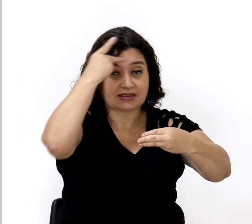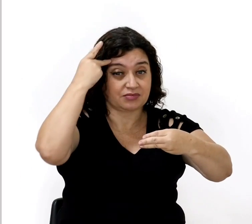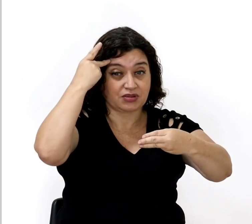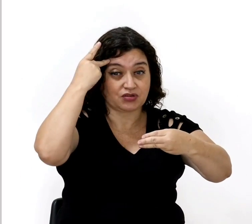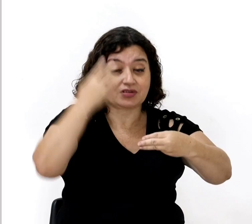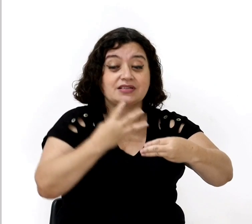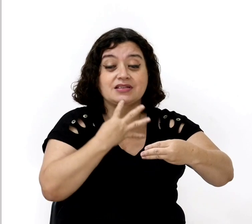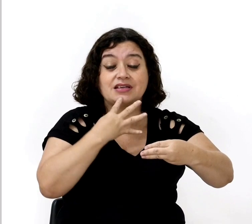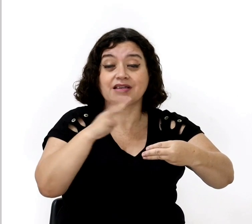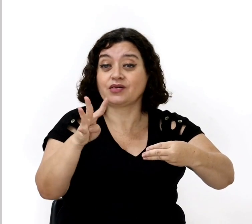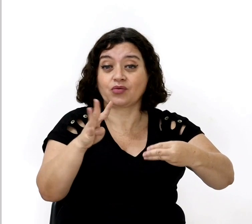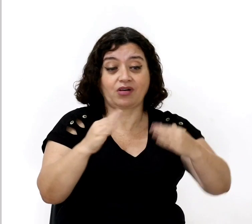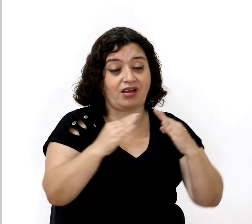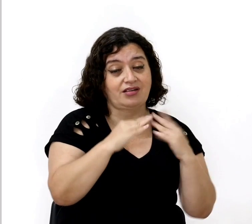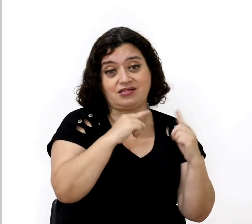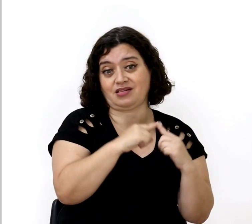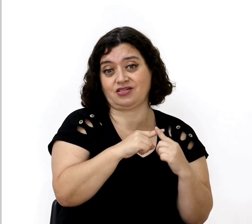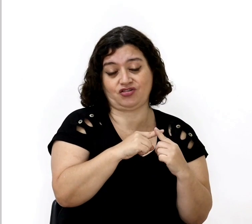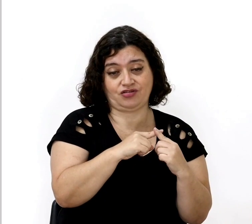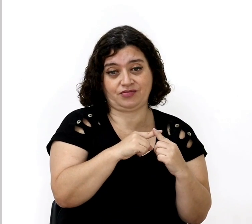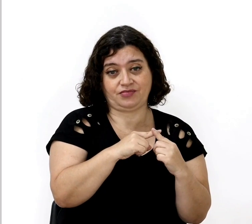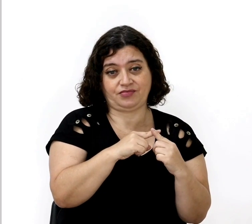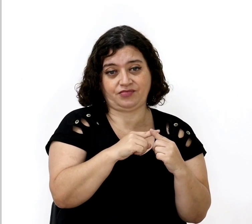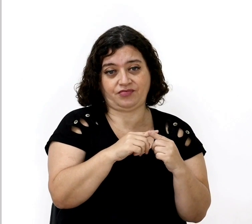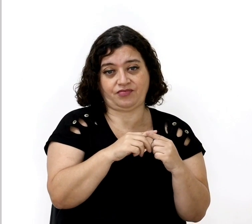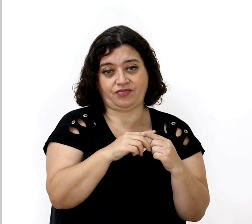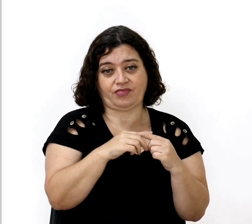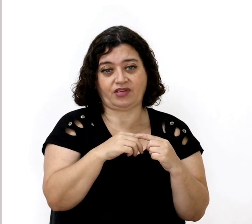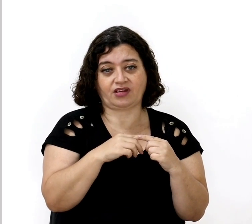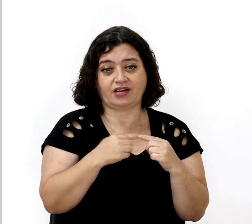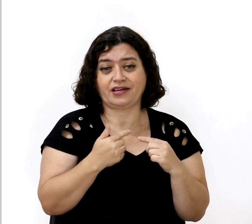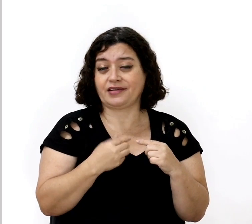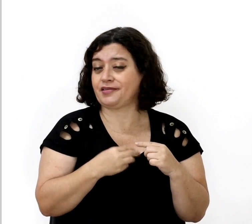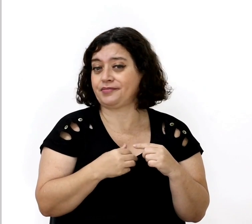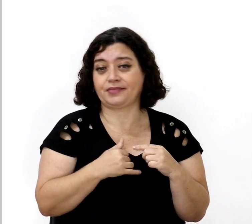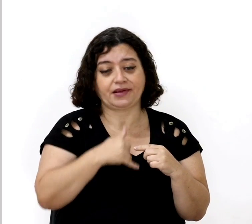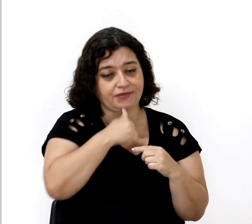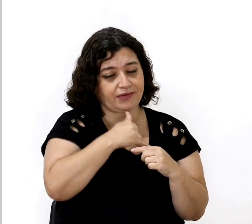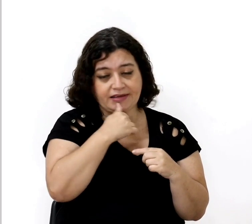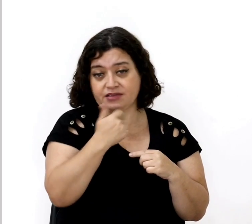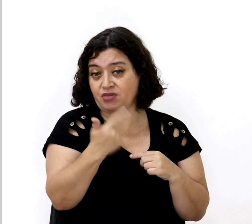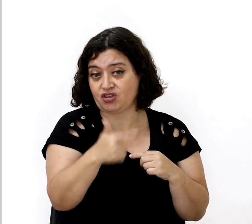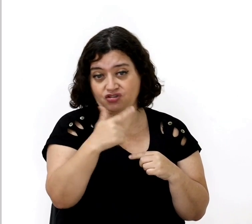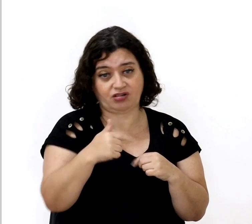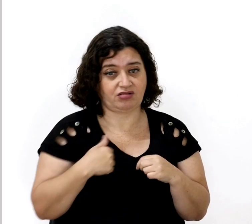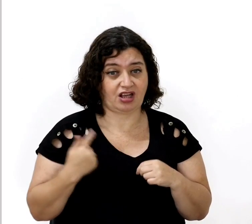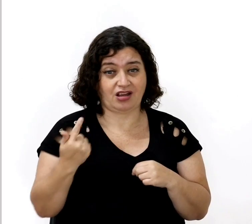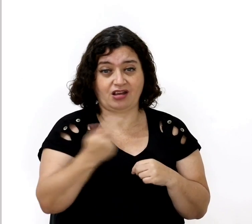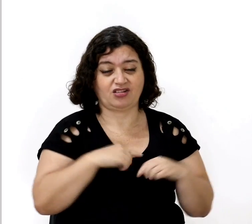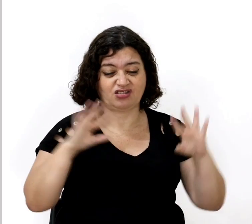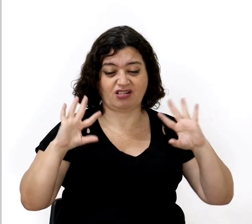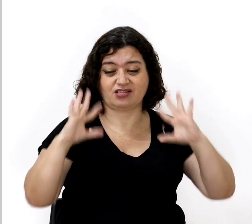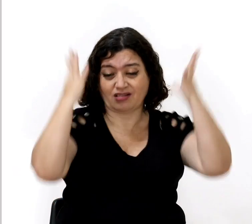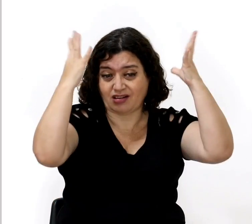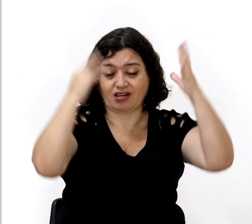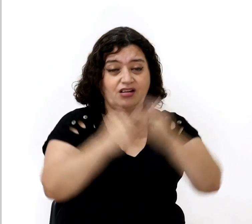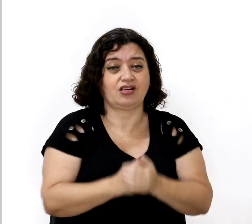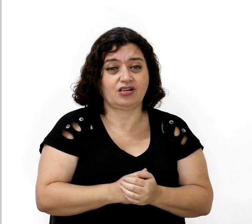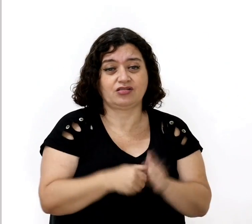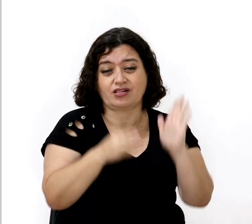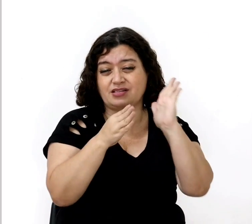são de fora. Infelizmente, não há esse equilíbrio. Muitas das nossas ações, dos nossos eventos, das nossas